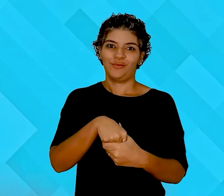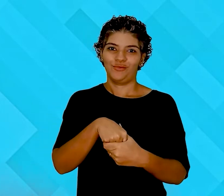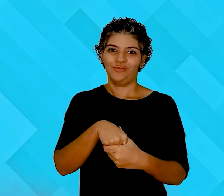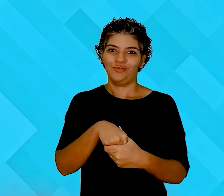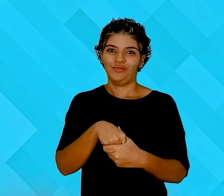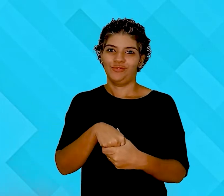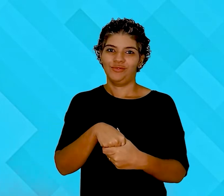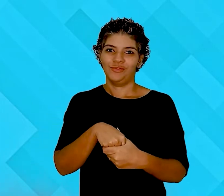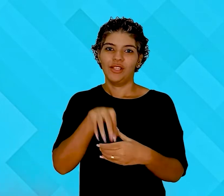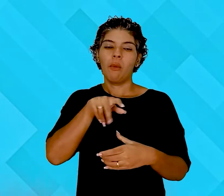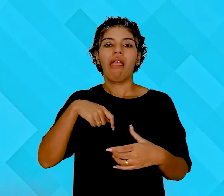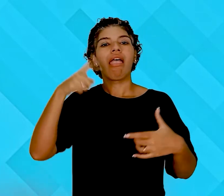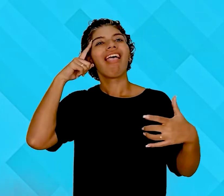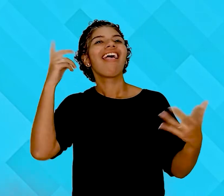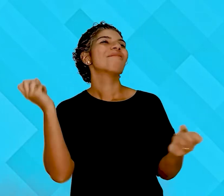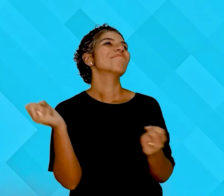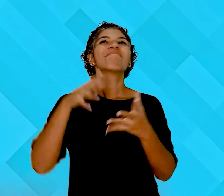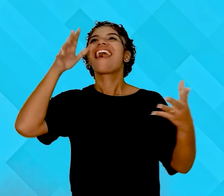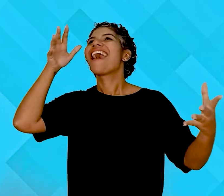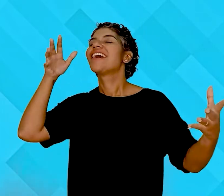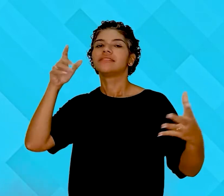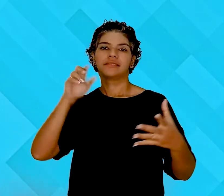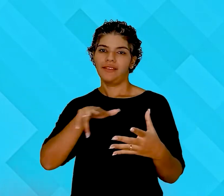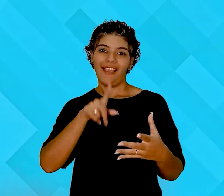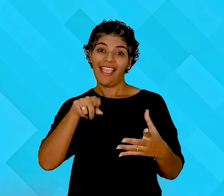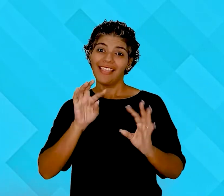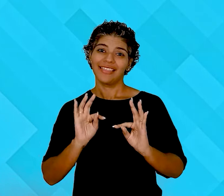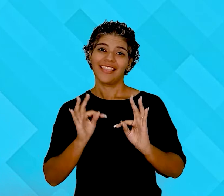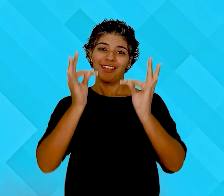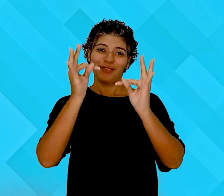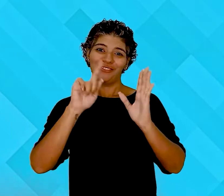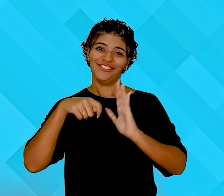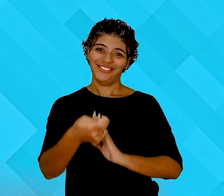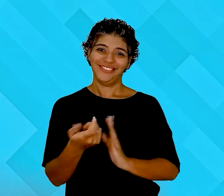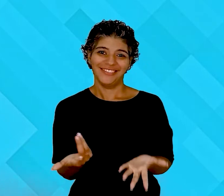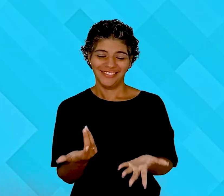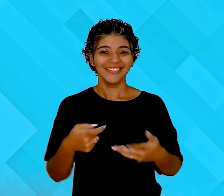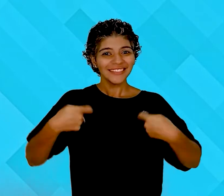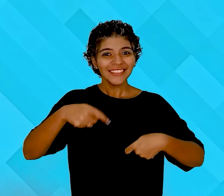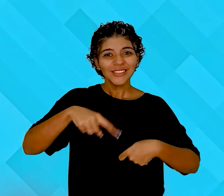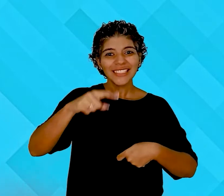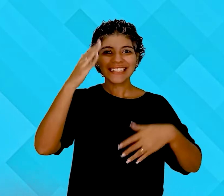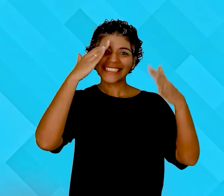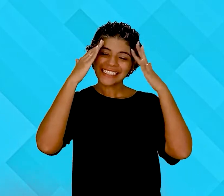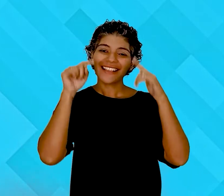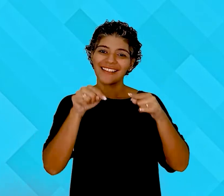vamos entender isso. E o capitalismo de vigilância, cara, o que tem de mais importante nele é preservar a nossa